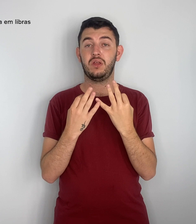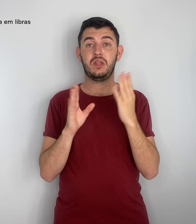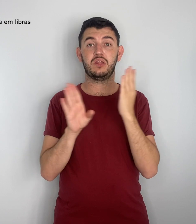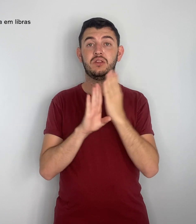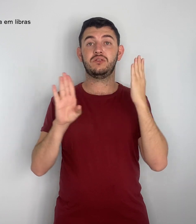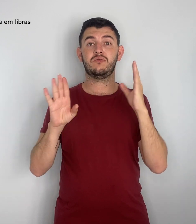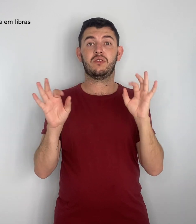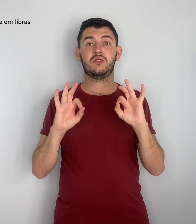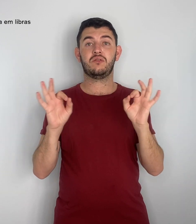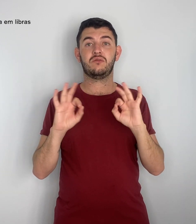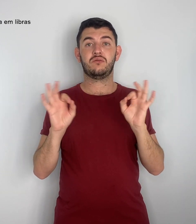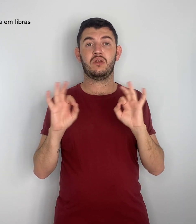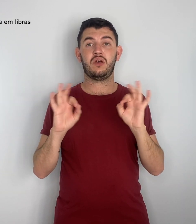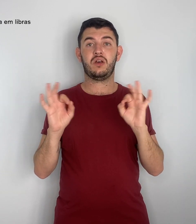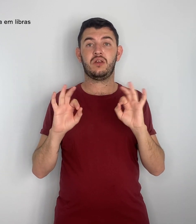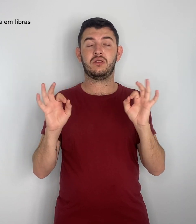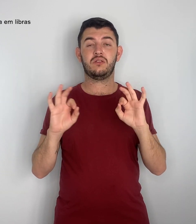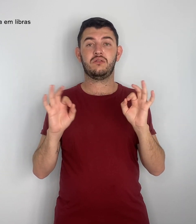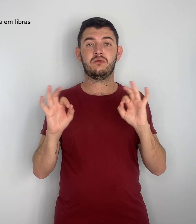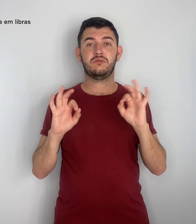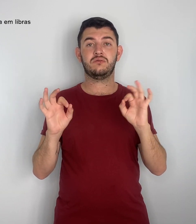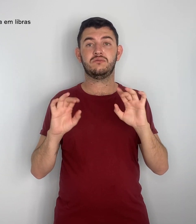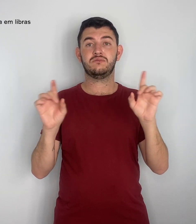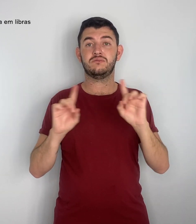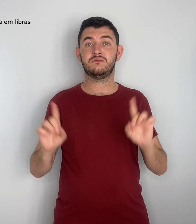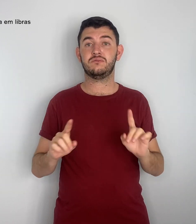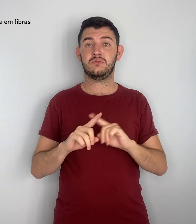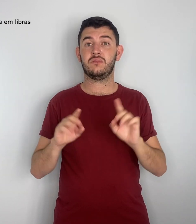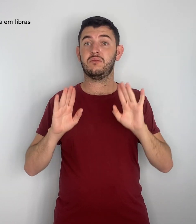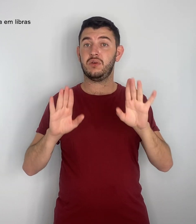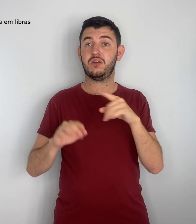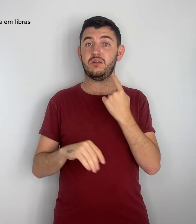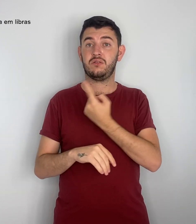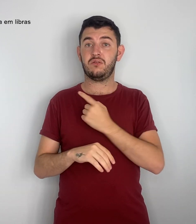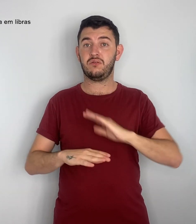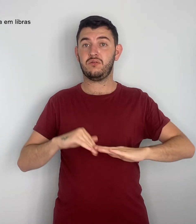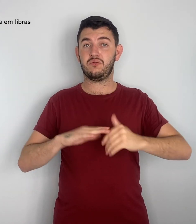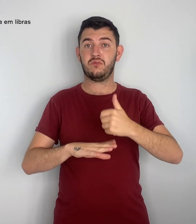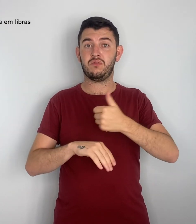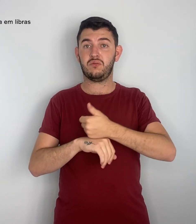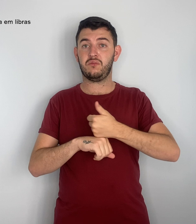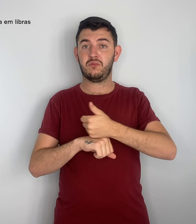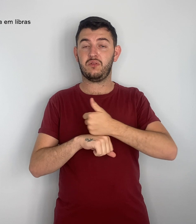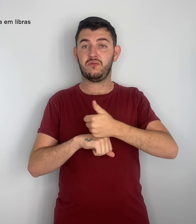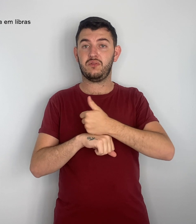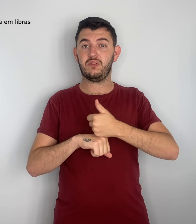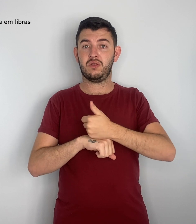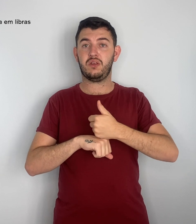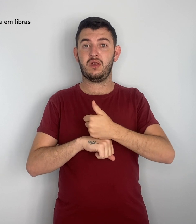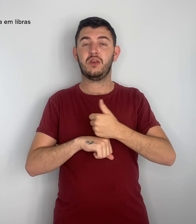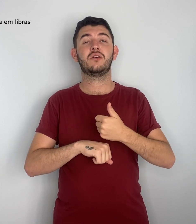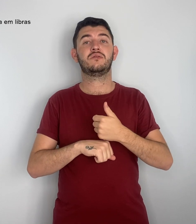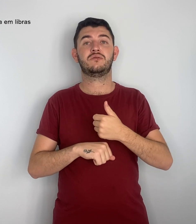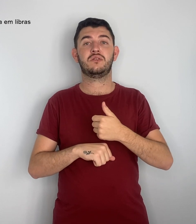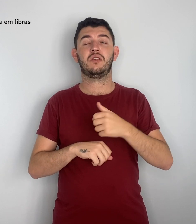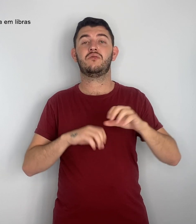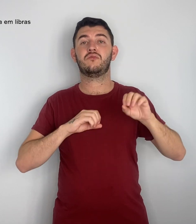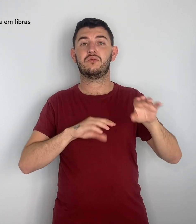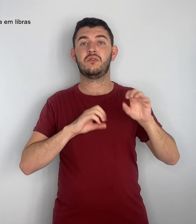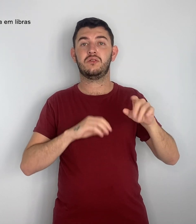condições. Somos nós, os profissionais do magistério, que pela experiência indicamos